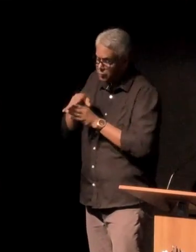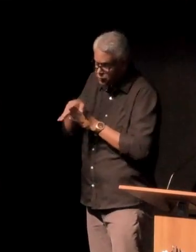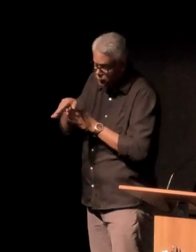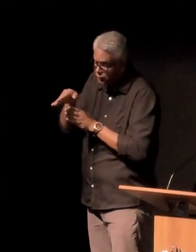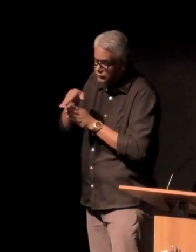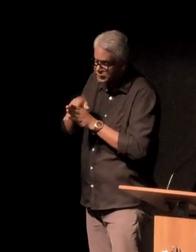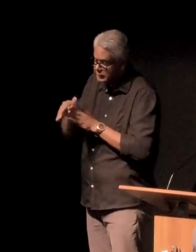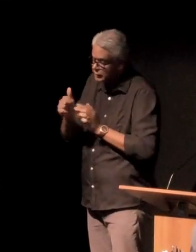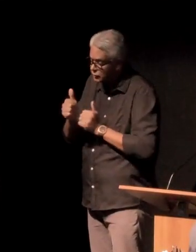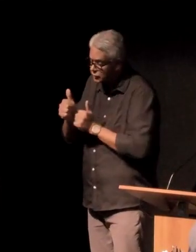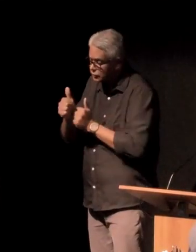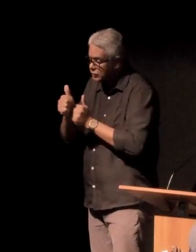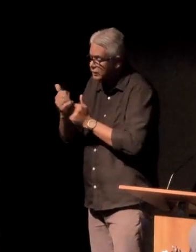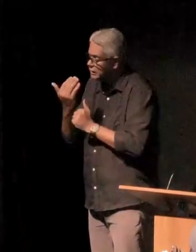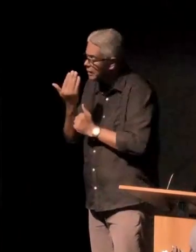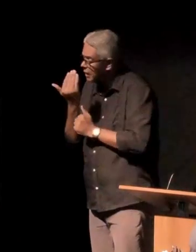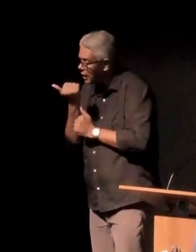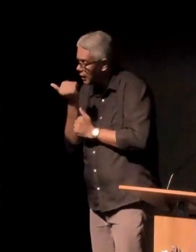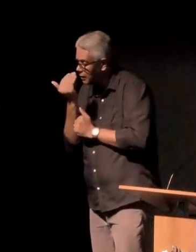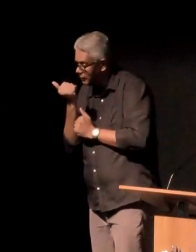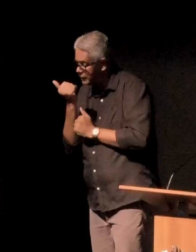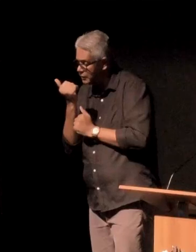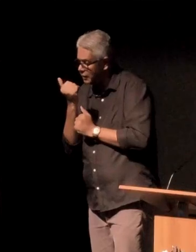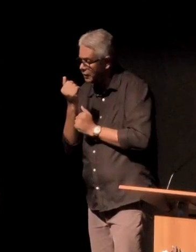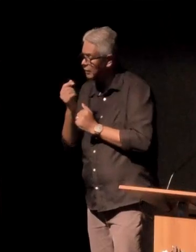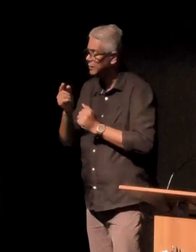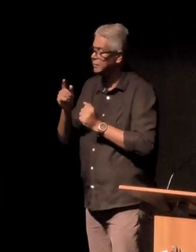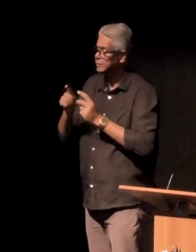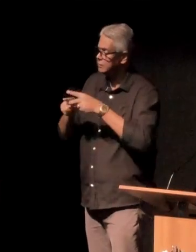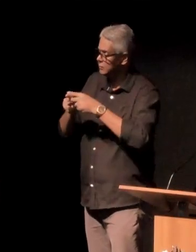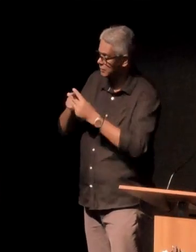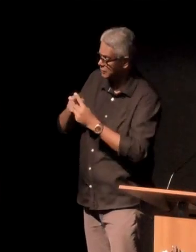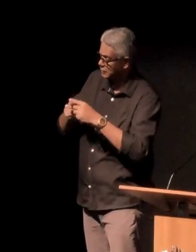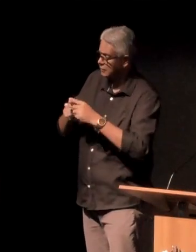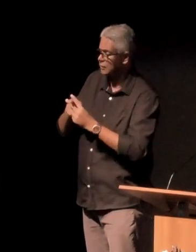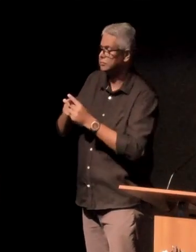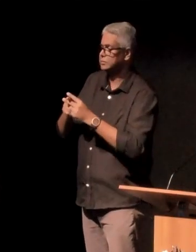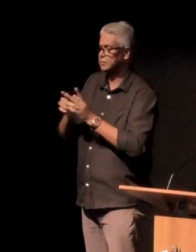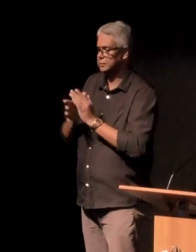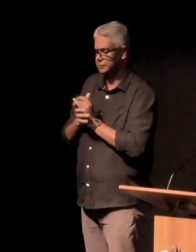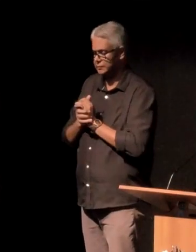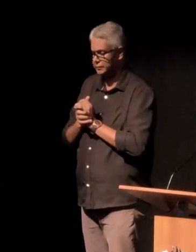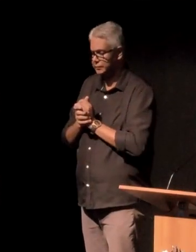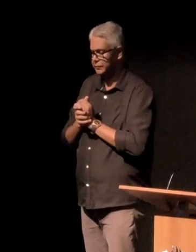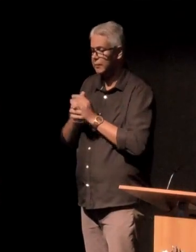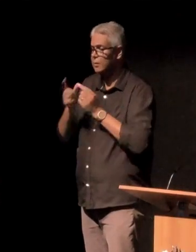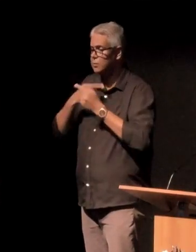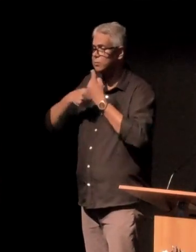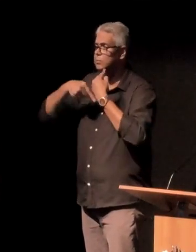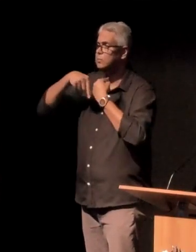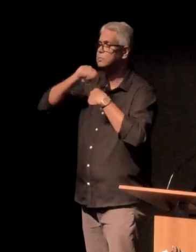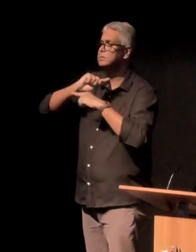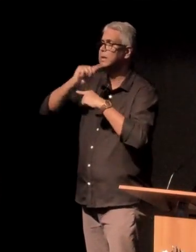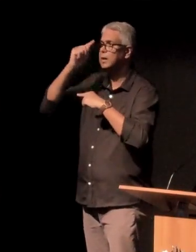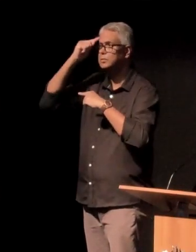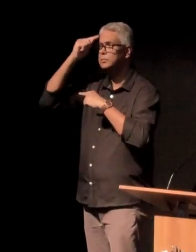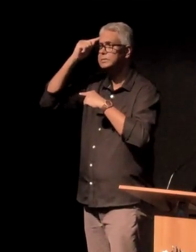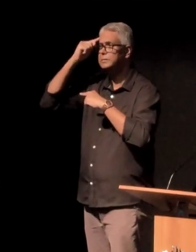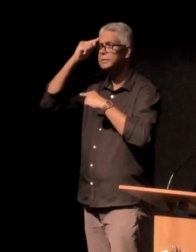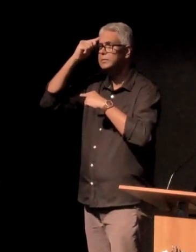estão muito afinadas e é ao contrário do que a gente tinha uma